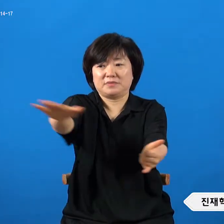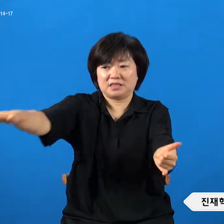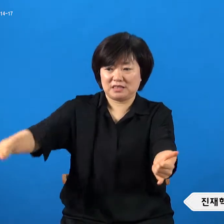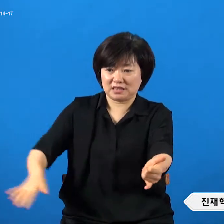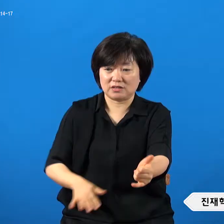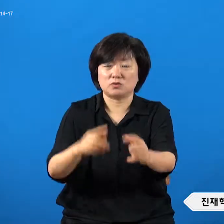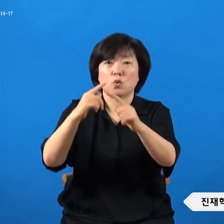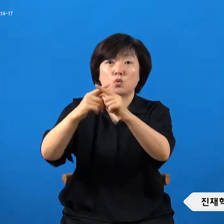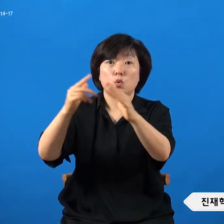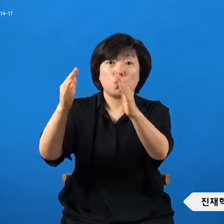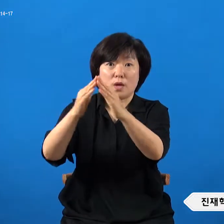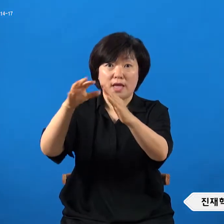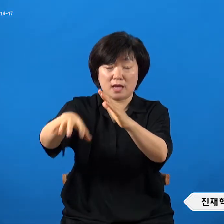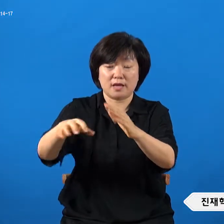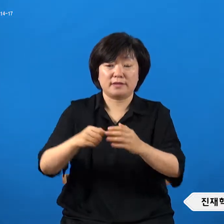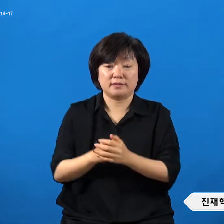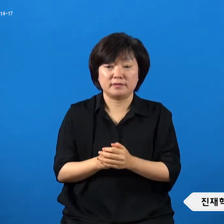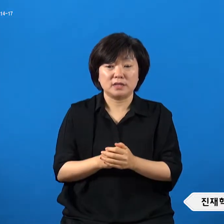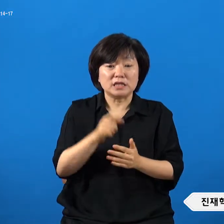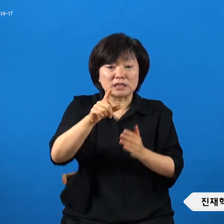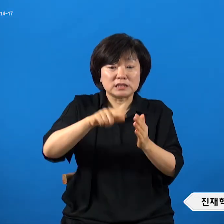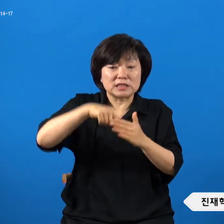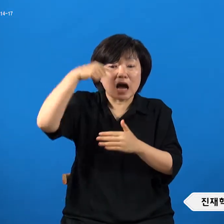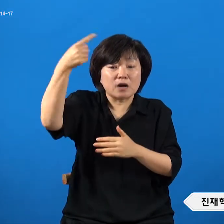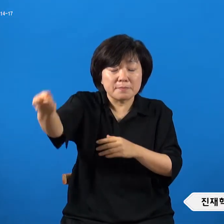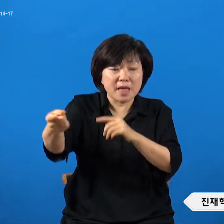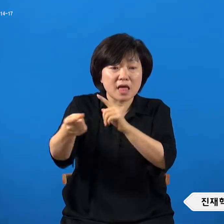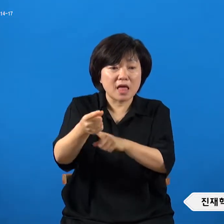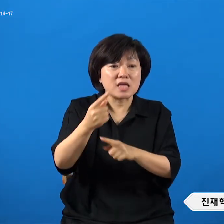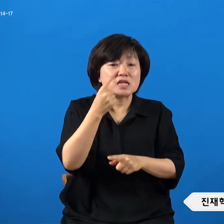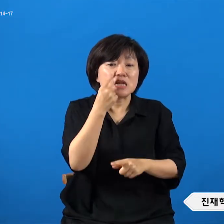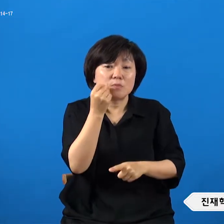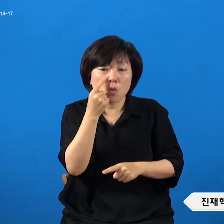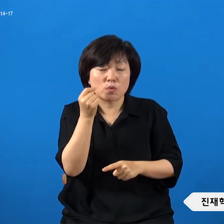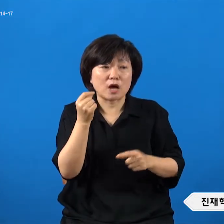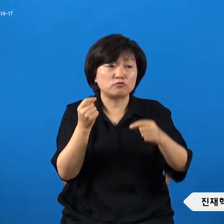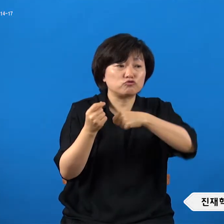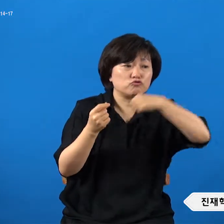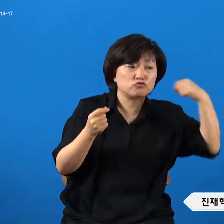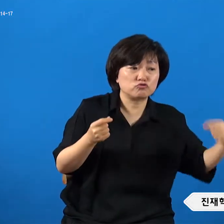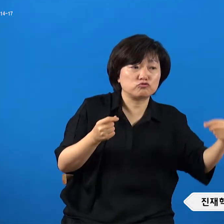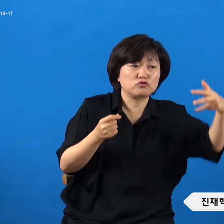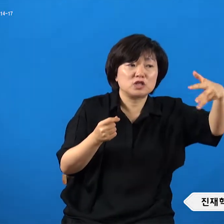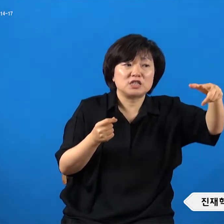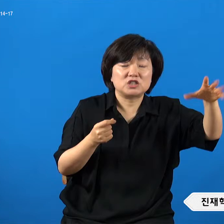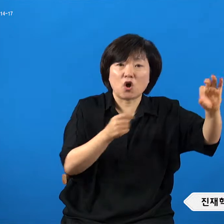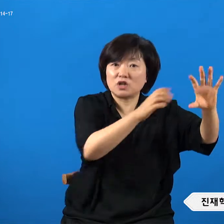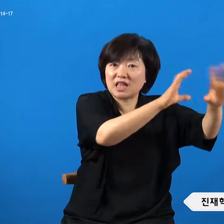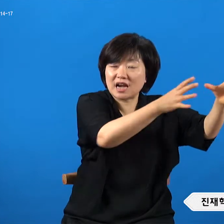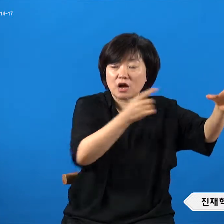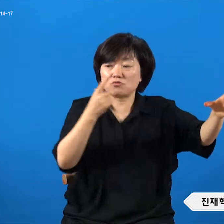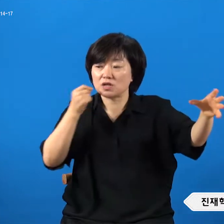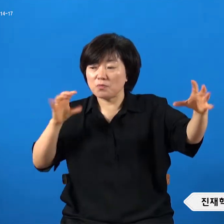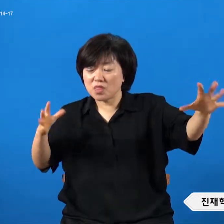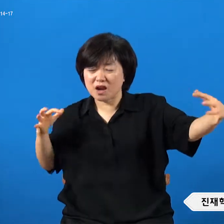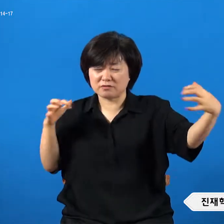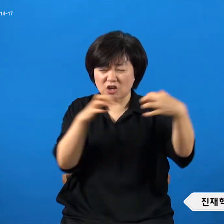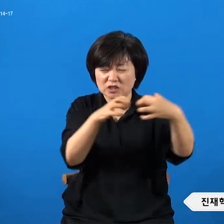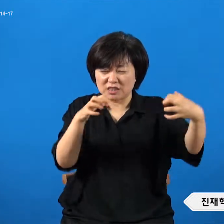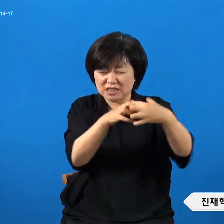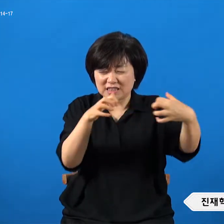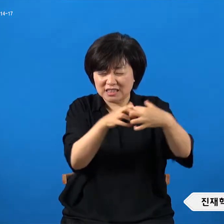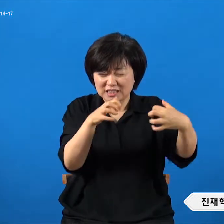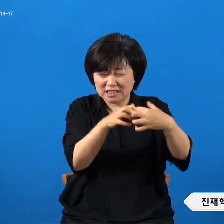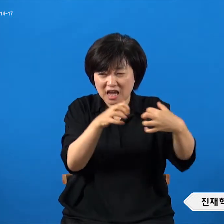시작하는데 바로 그 다음 해에 청일 전쟁이 나서 많은 사람들이 다치게 됩니다. 그런데 이 사무엘 무어